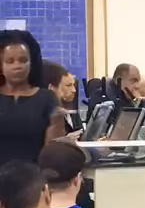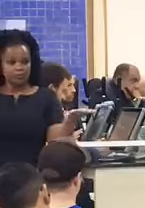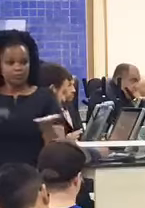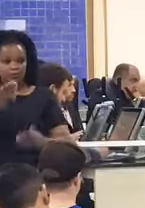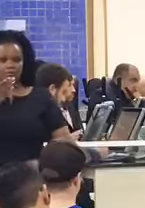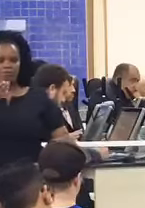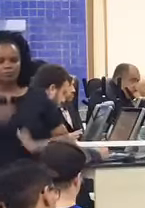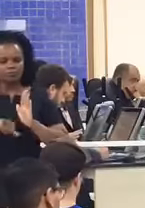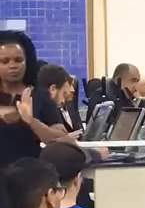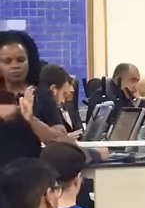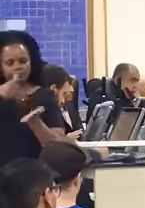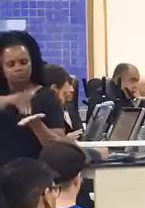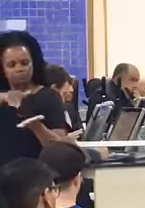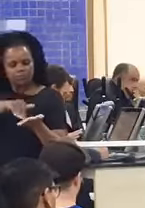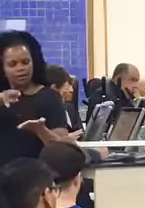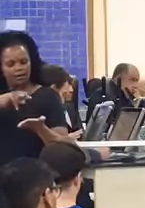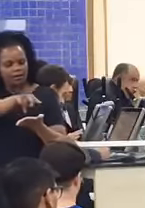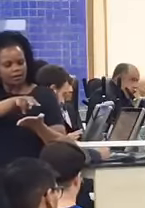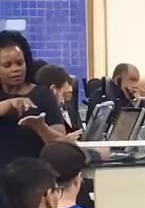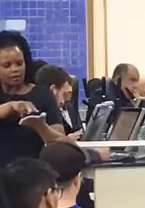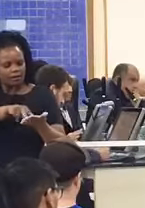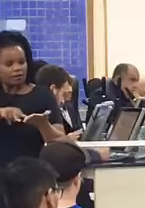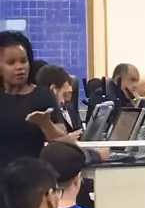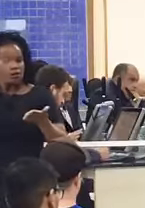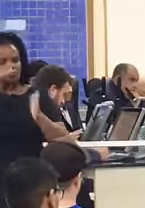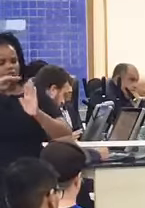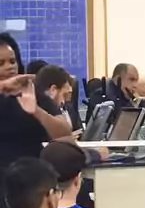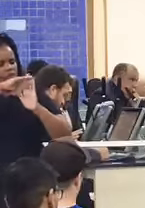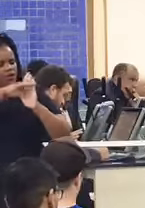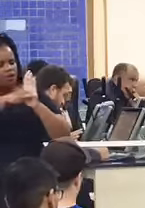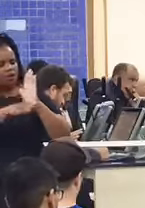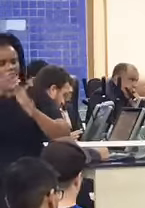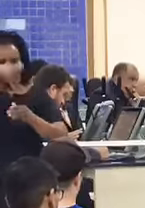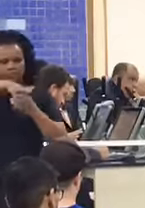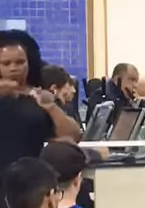primeiro secretário a leitura dos expedientes recebidos na casa.